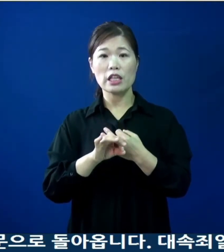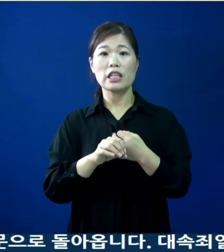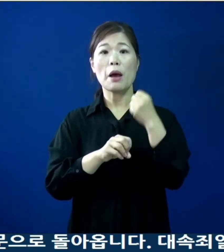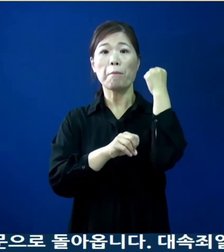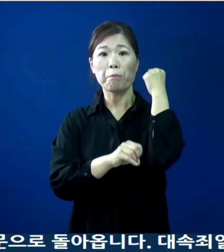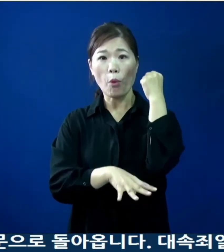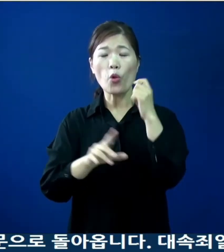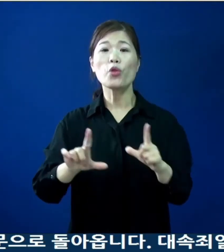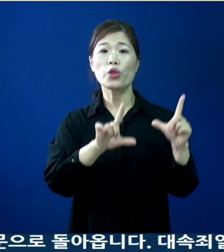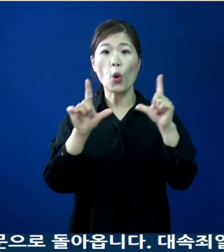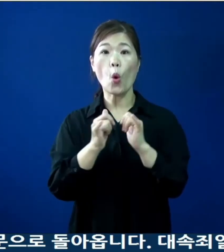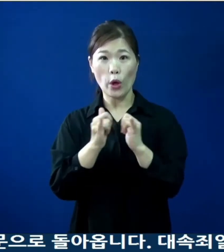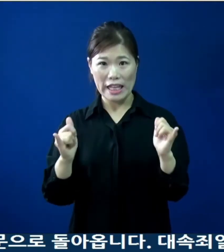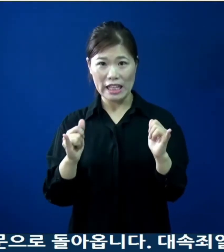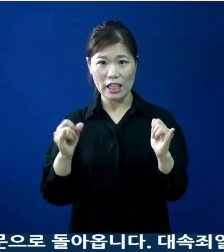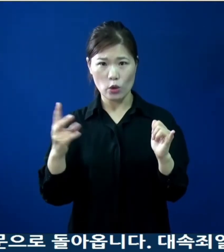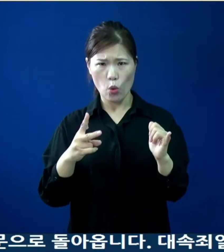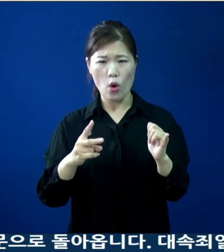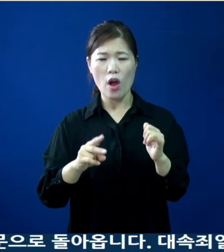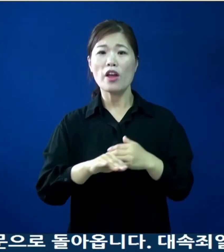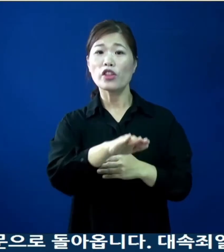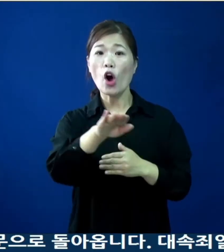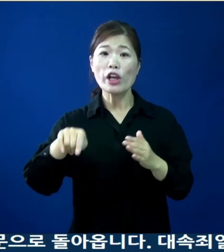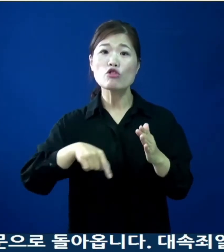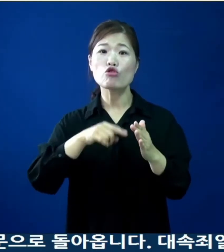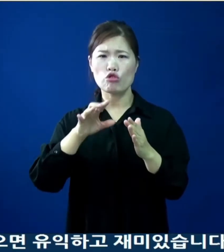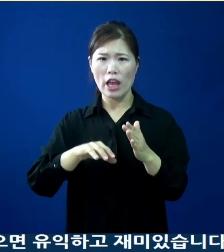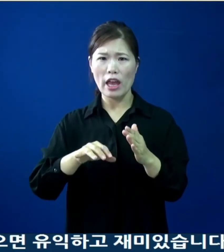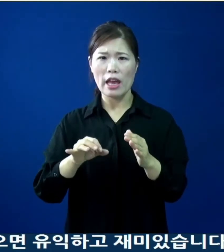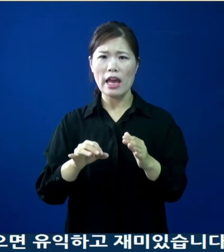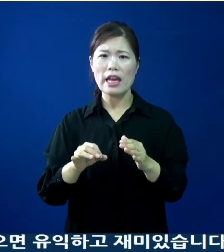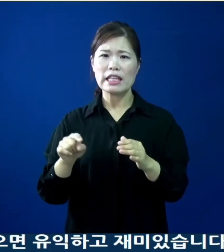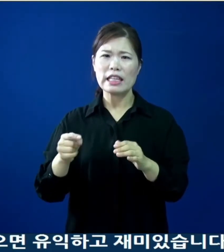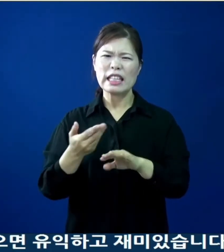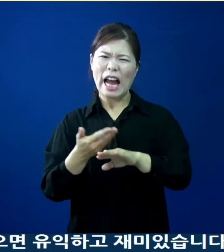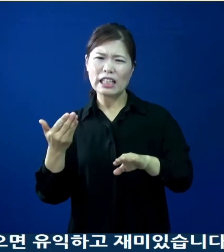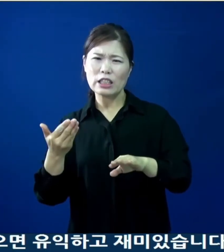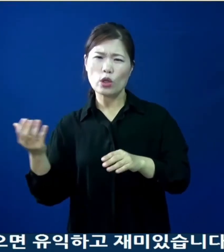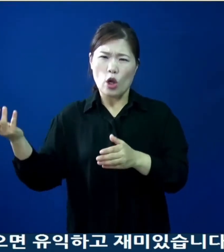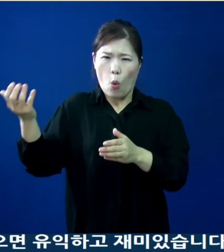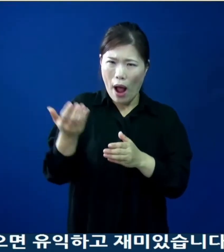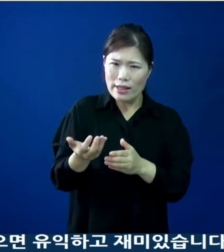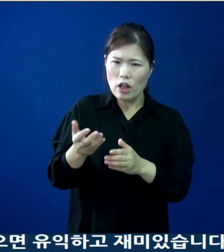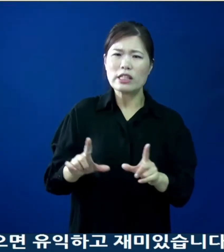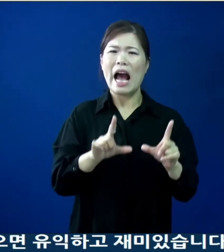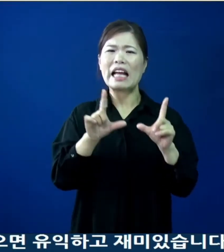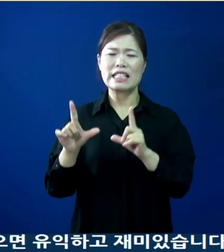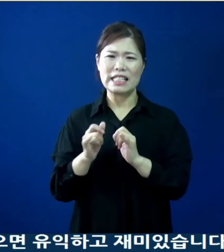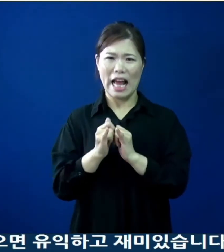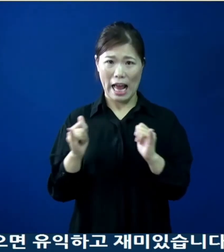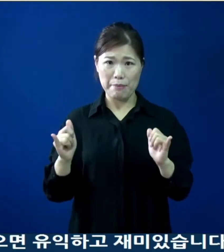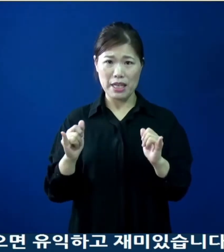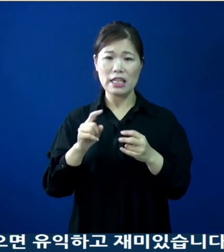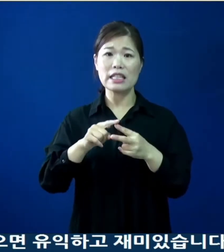본토인이든지 너희 중에 거류하는 거류민이든지 다 속죄일에